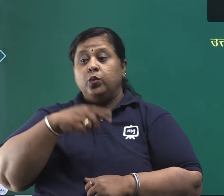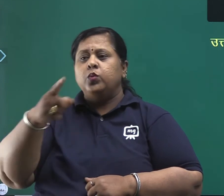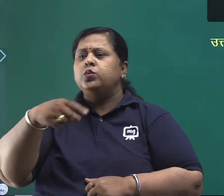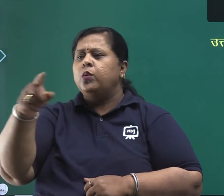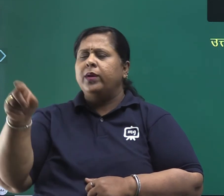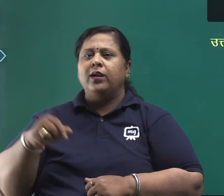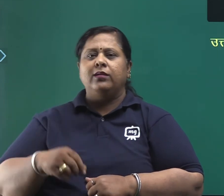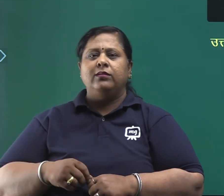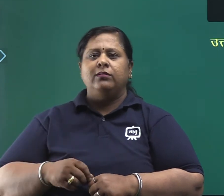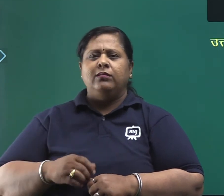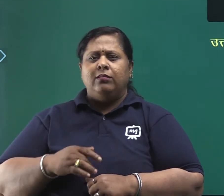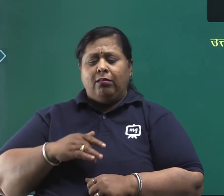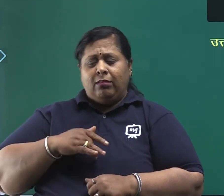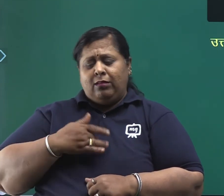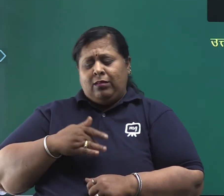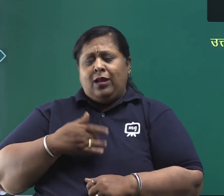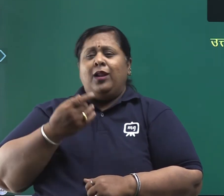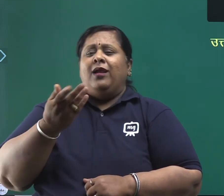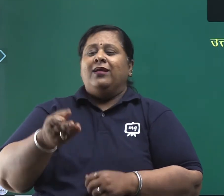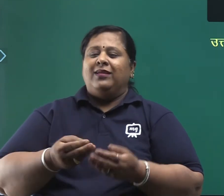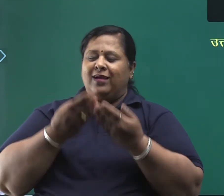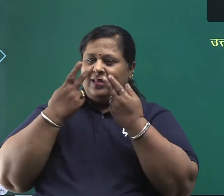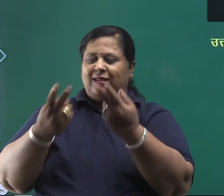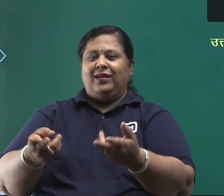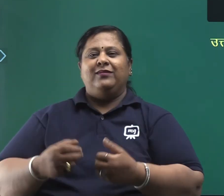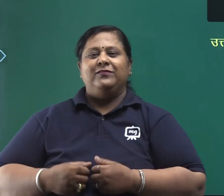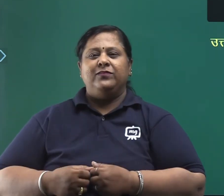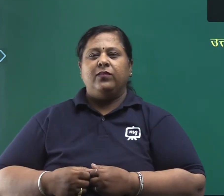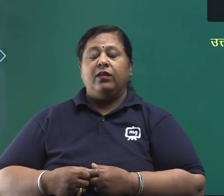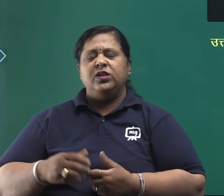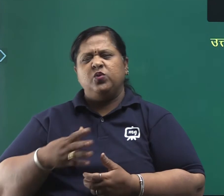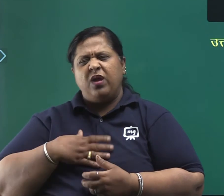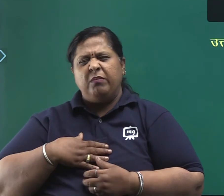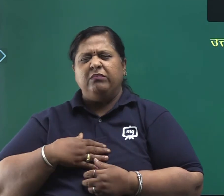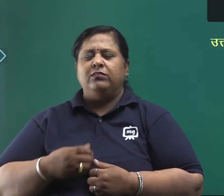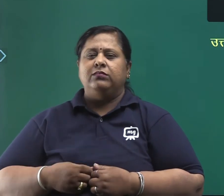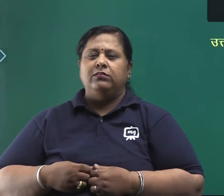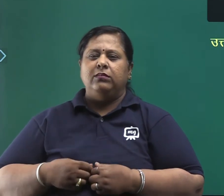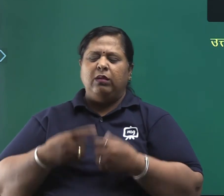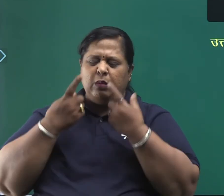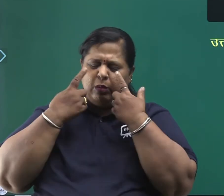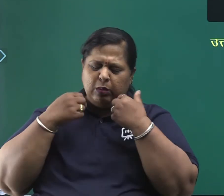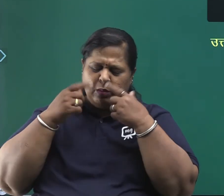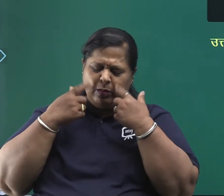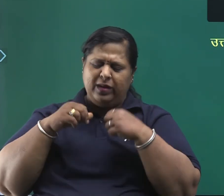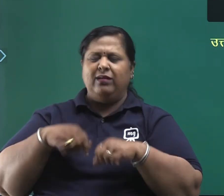दूसरों पर करुणा करते थे, स्वयं रो